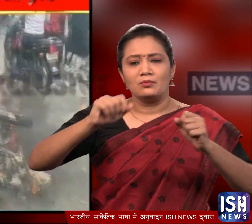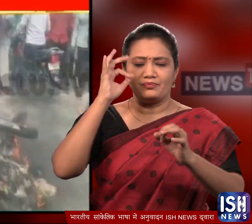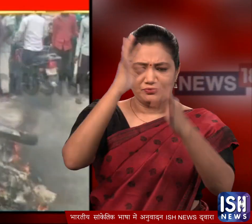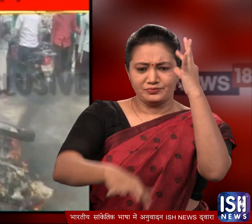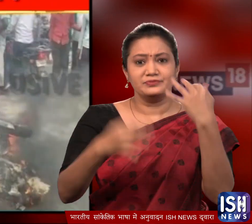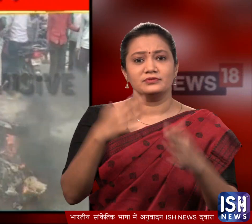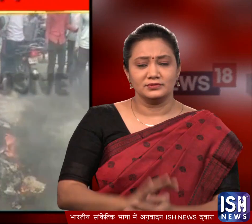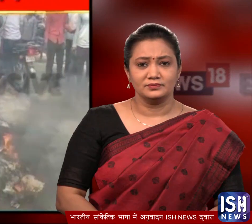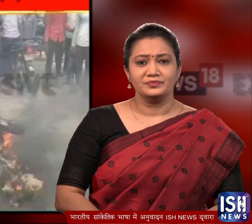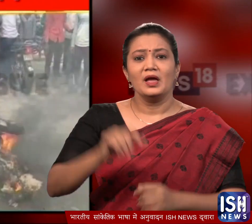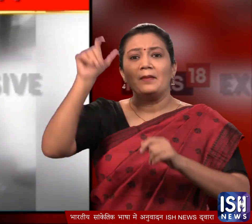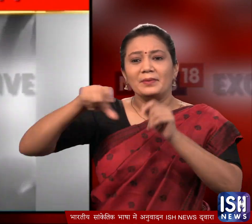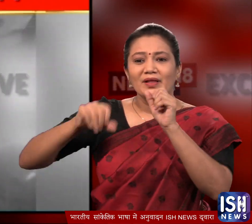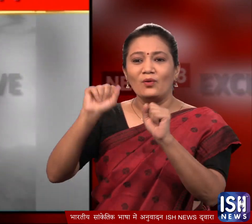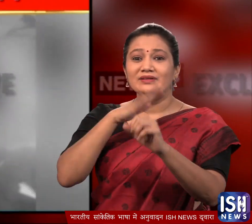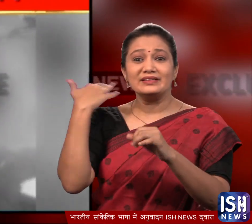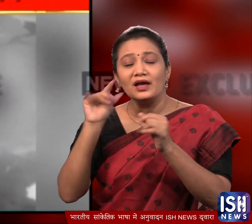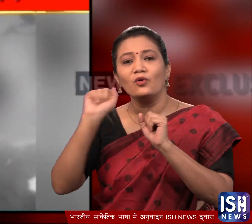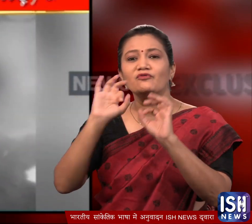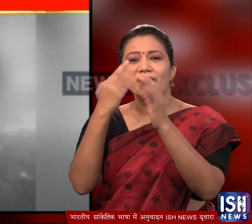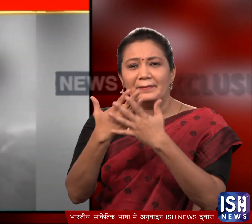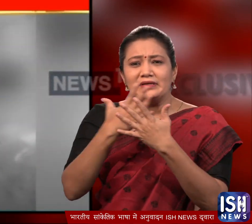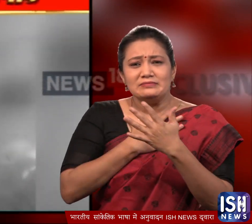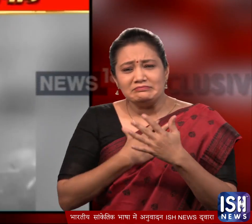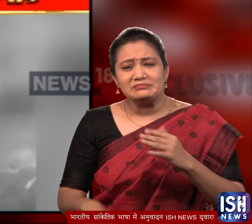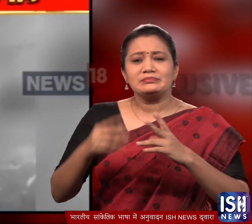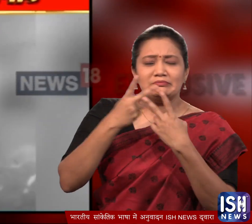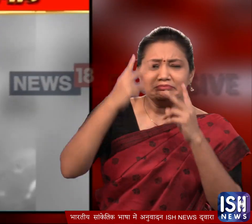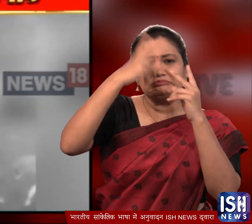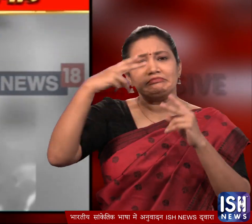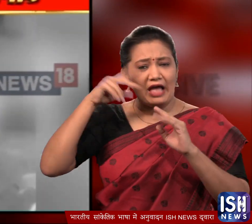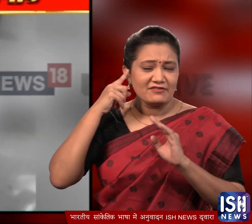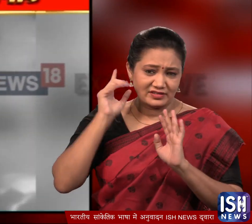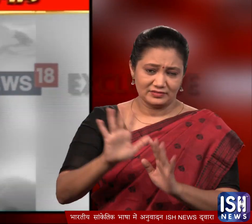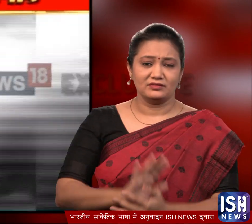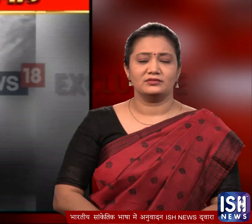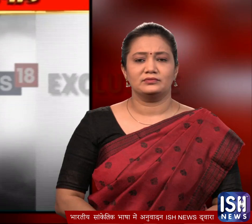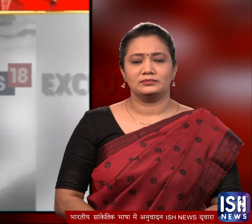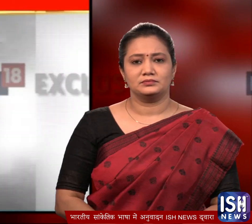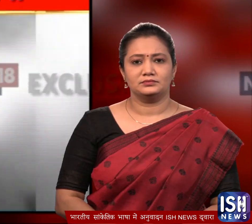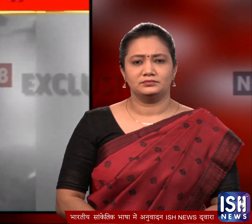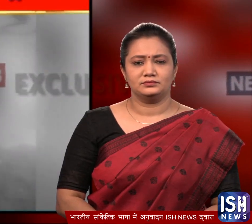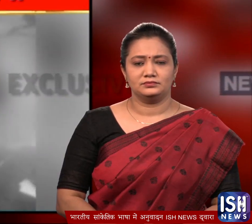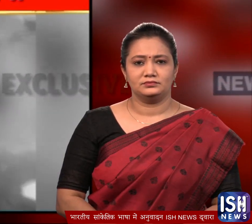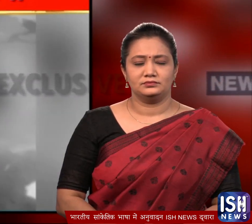के हवाले कर दिया। इस बीच उनके घर वालों की आवाज में अपने परिवार के एक सदस्य को खोने का दुख झलक उठा।